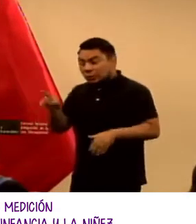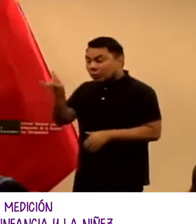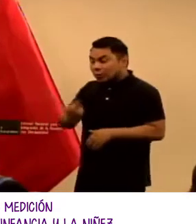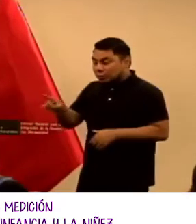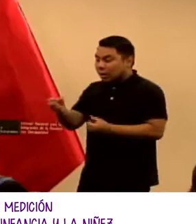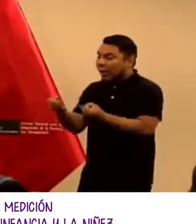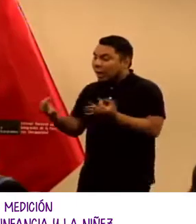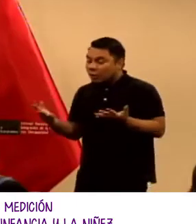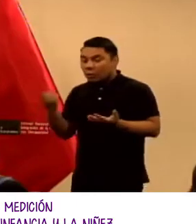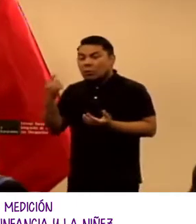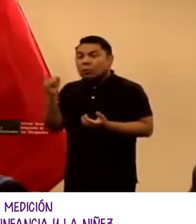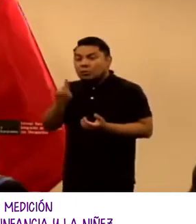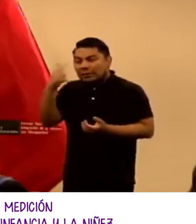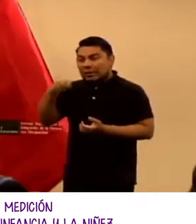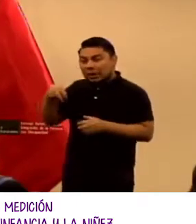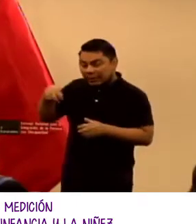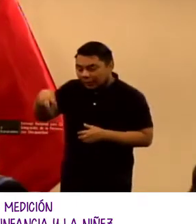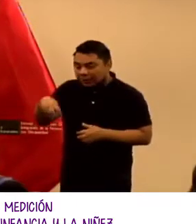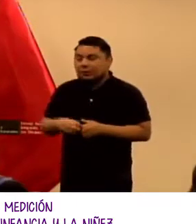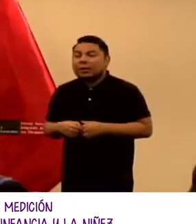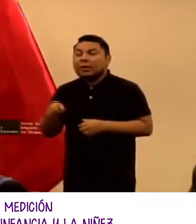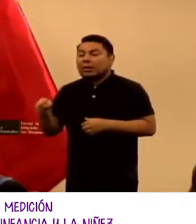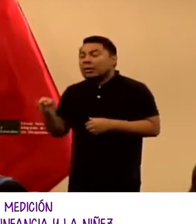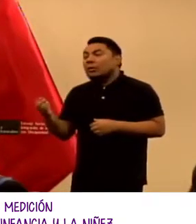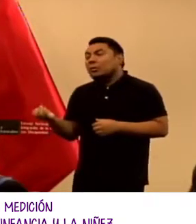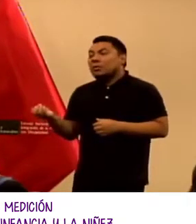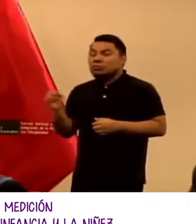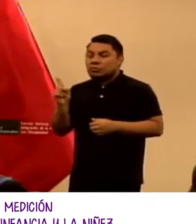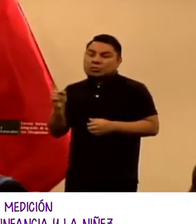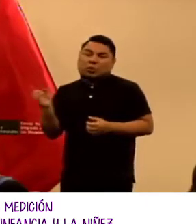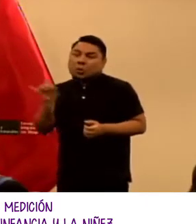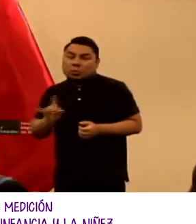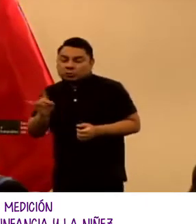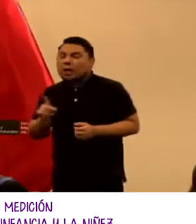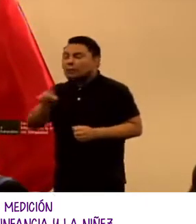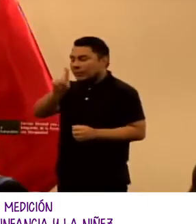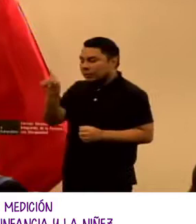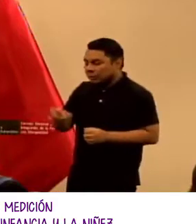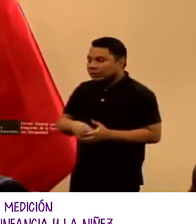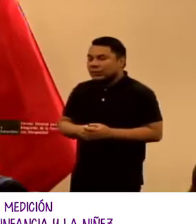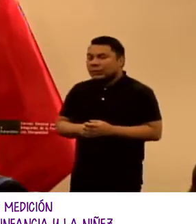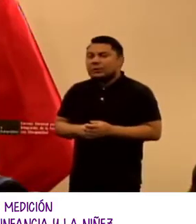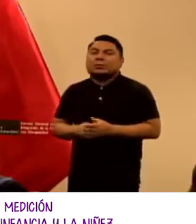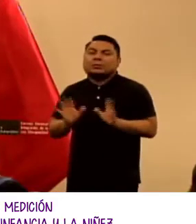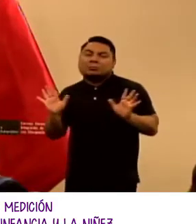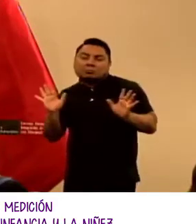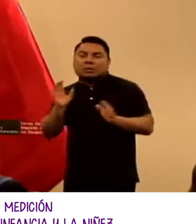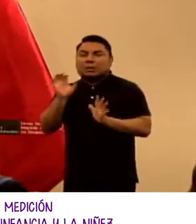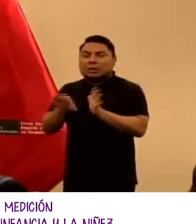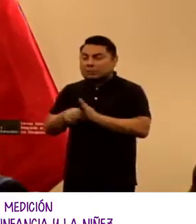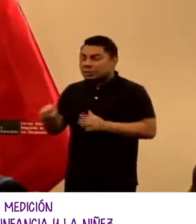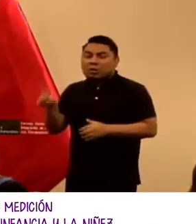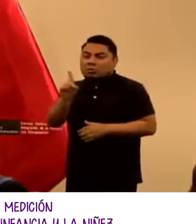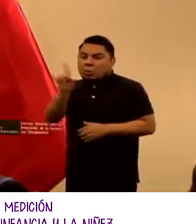alguna ayuda para caminar. En caso de que normalmente la use, se le pregunta si en el caso hipotético de que